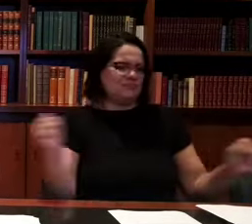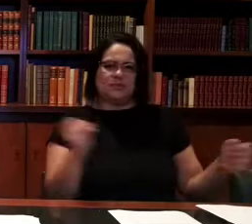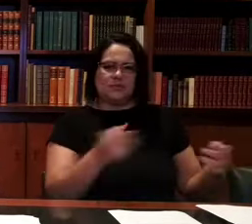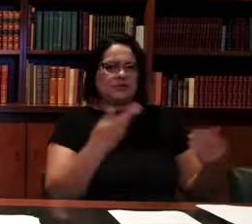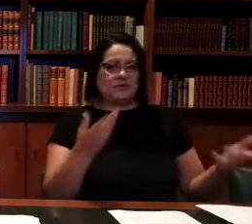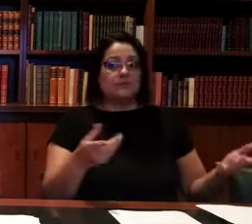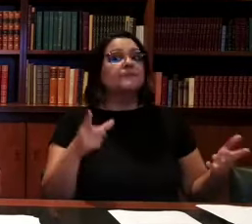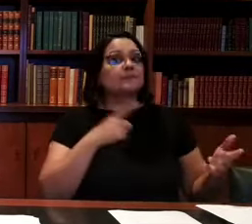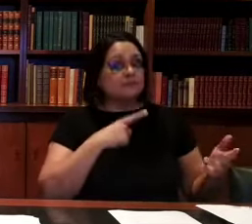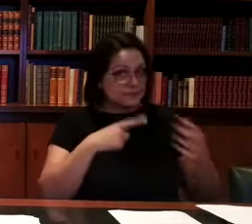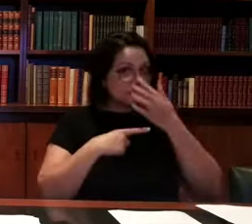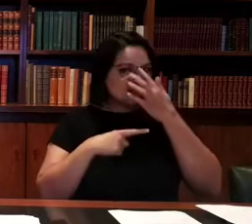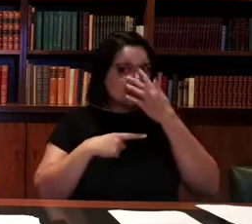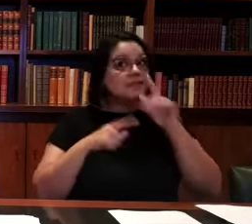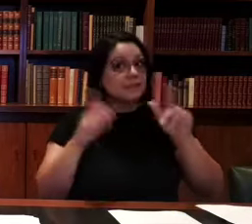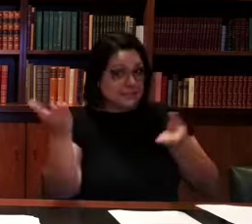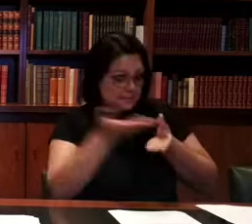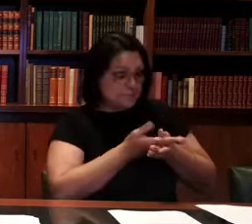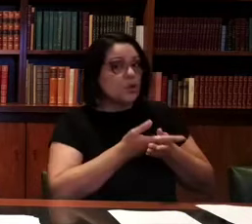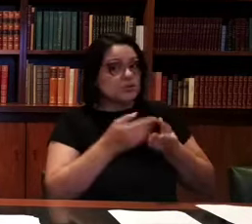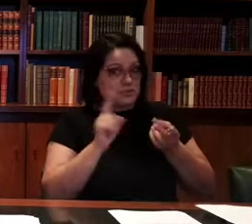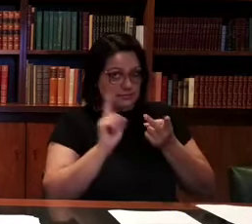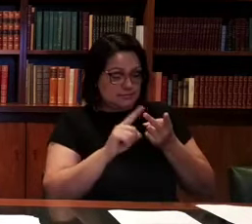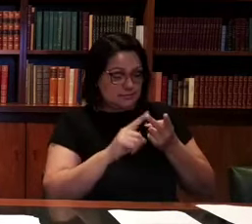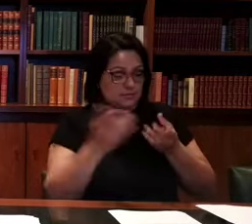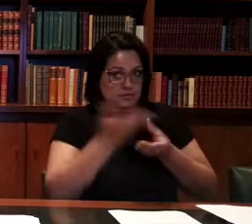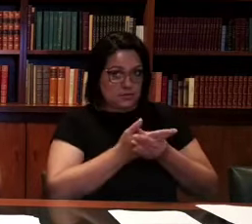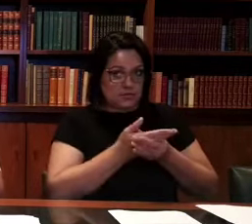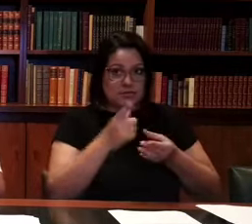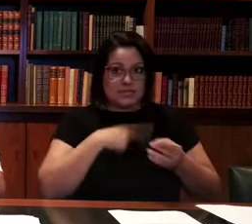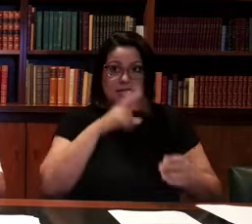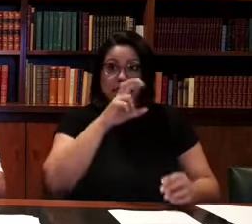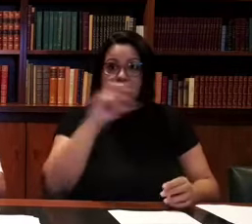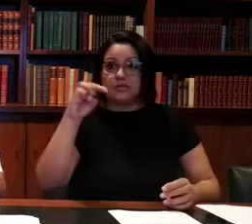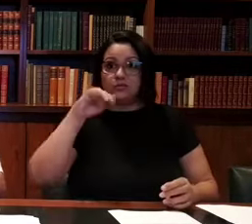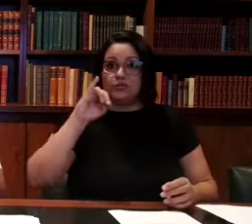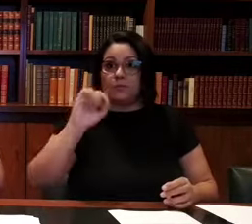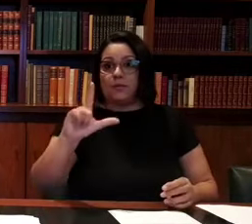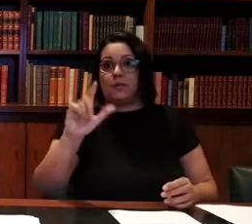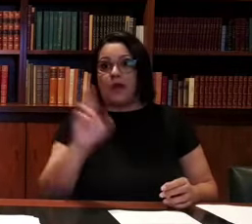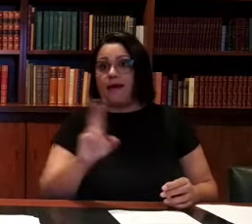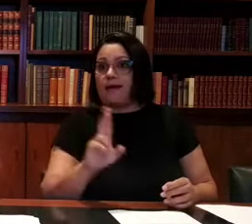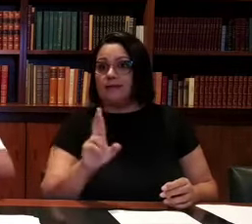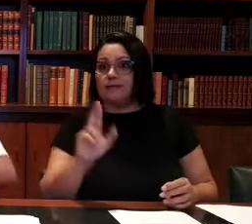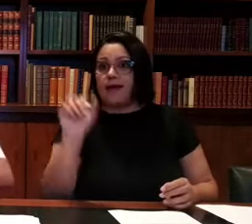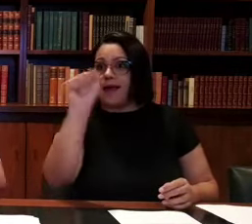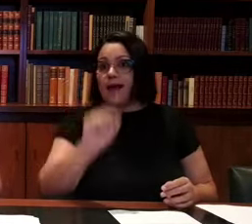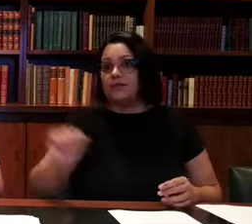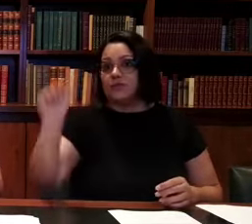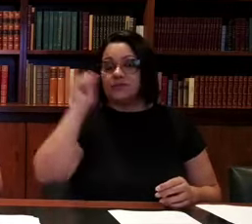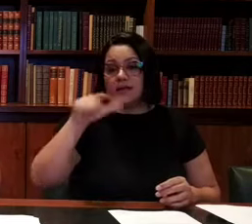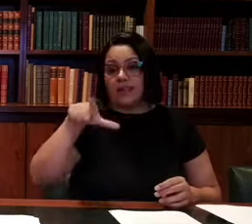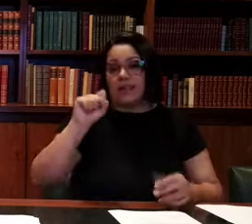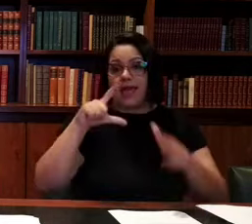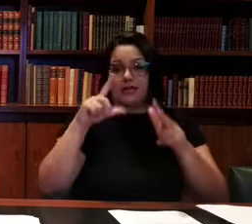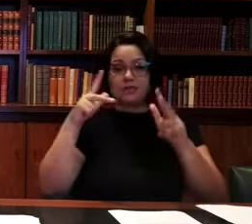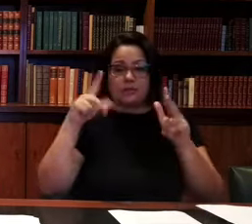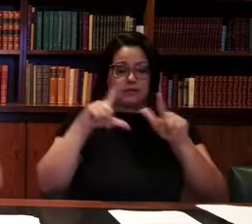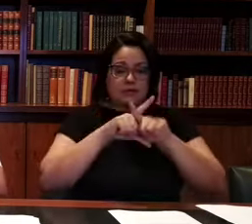como eu tenho uma ação dos murais da tarde levando-se em conta os juízes concursados até 500reais Associação de Leslie de Niterói